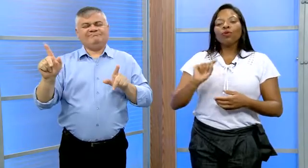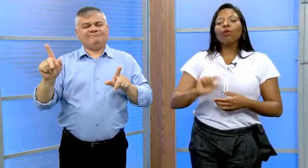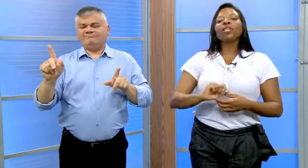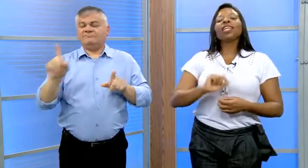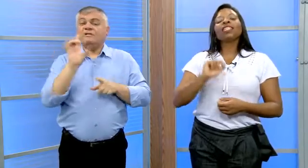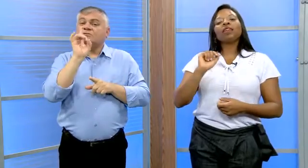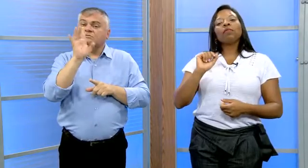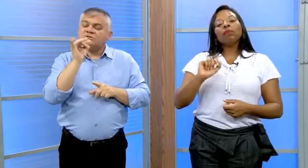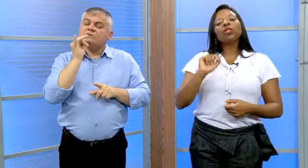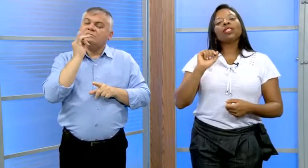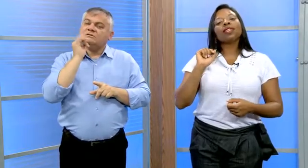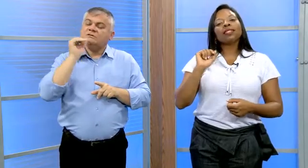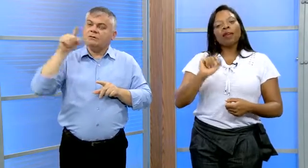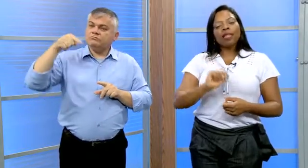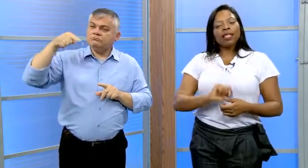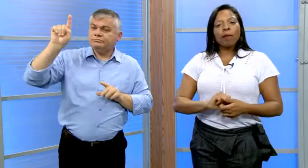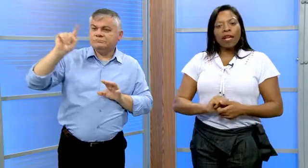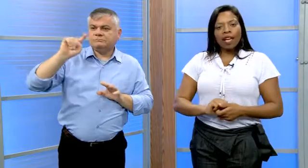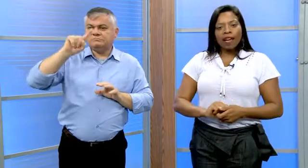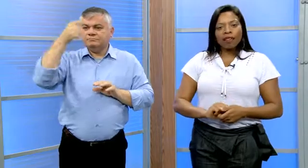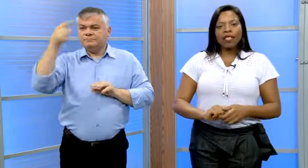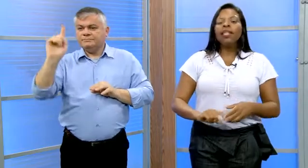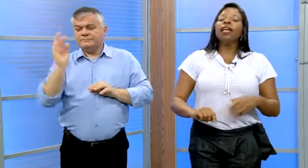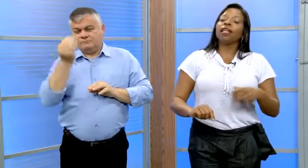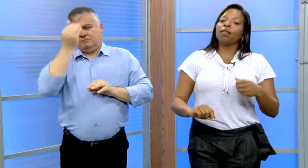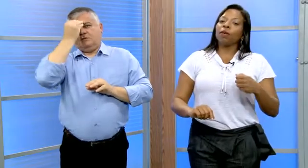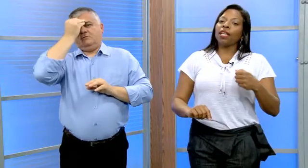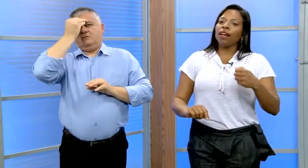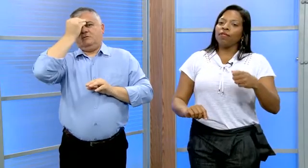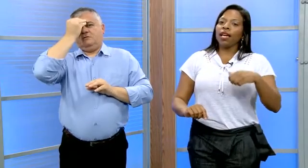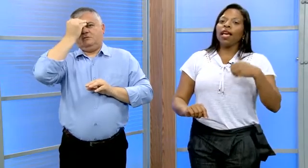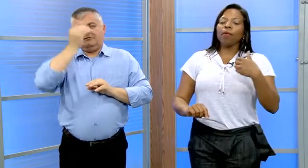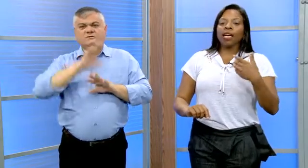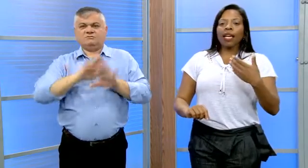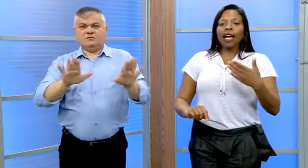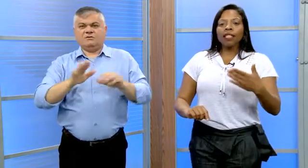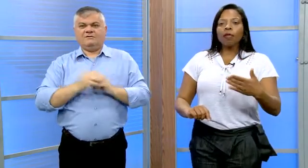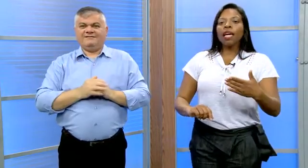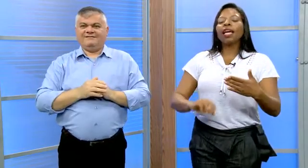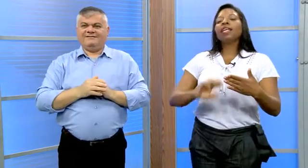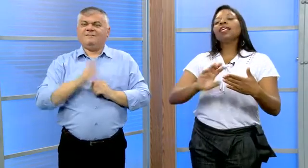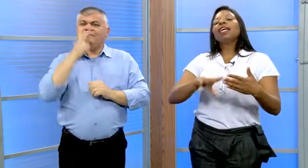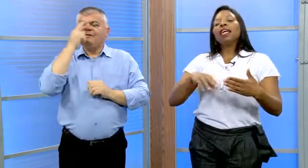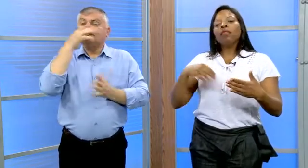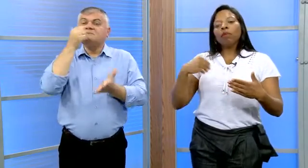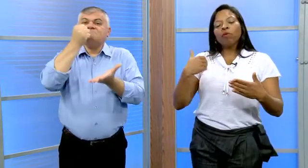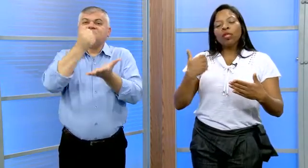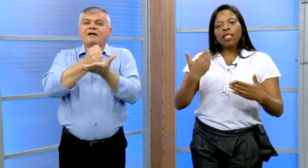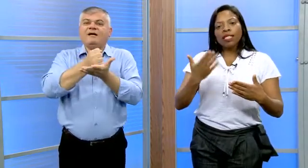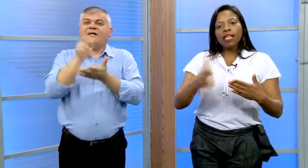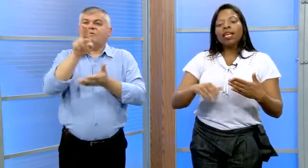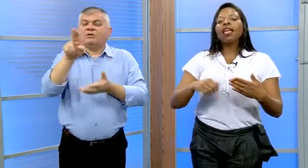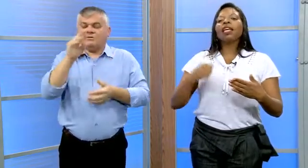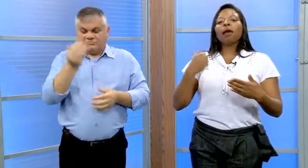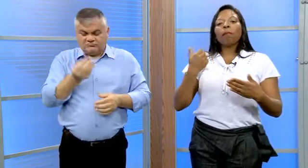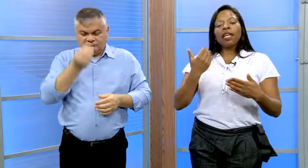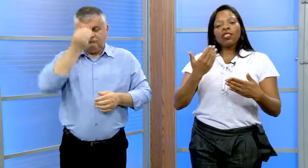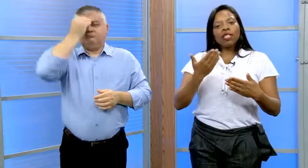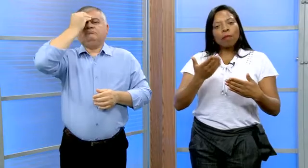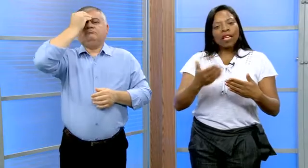acentua porque ele tem memorização dessa palavra. Essa palavra é marcada para ele memoriza, ele aprende essa